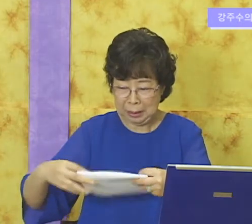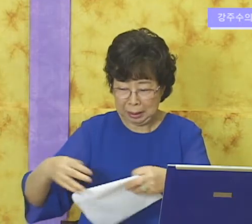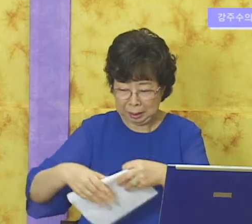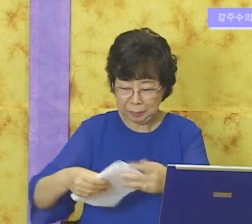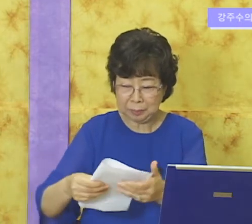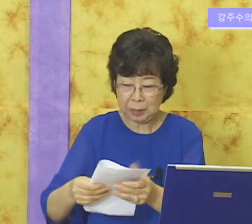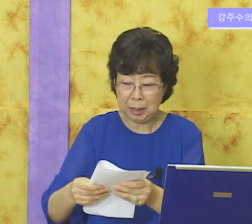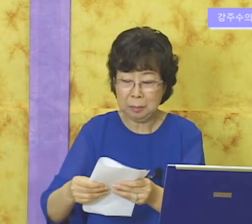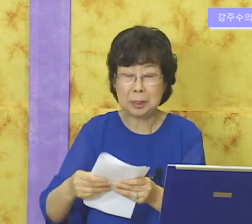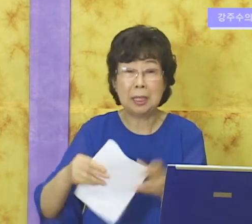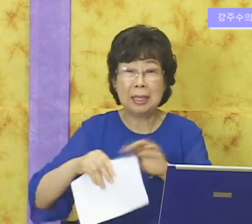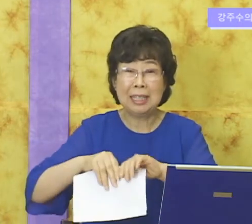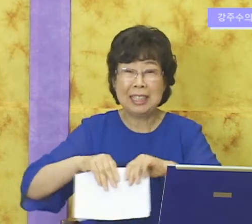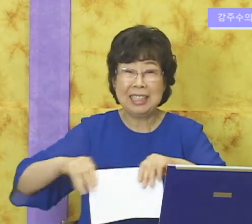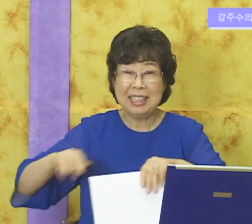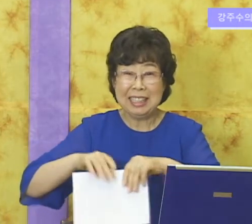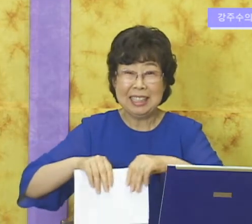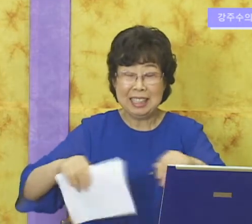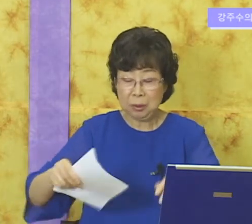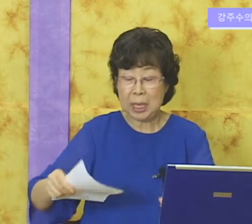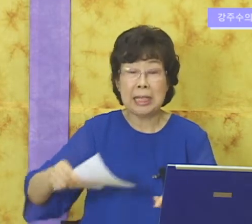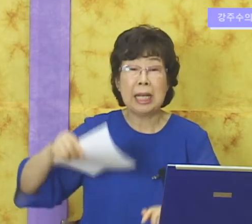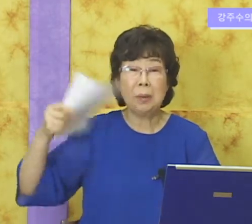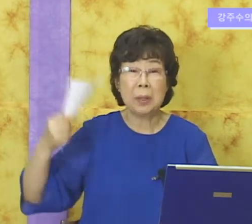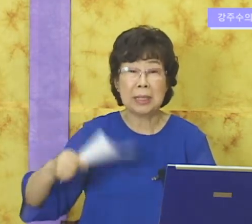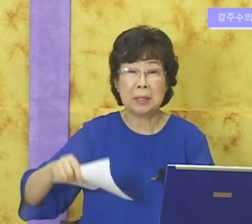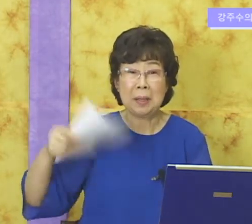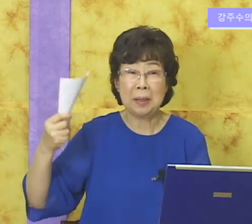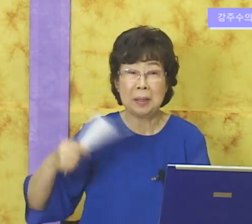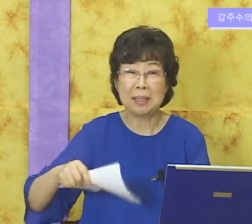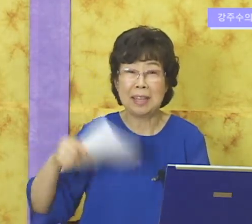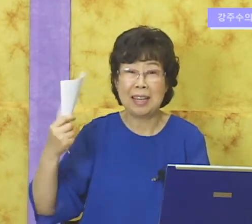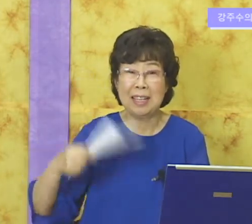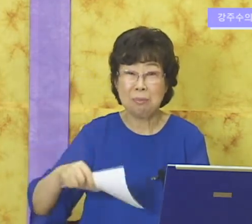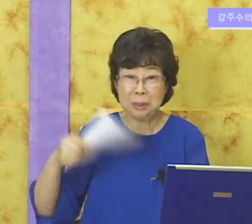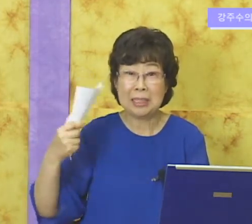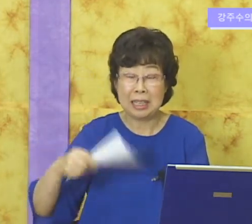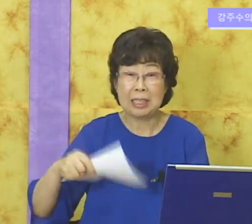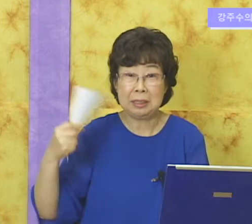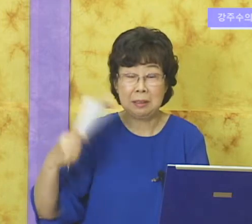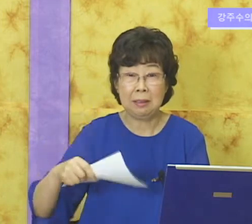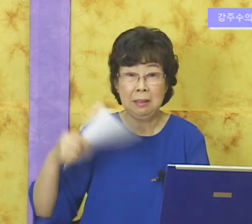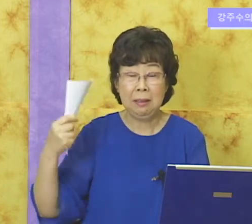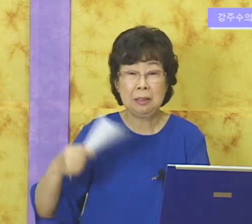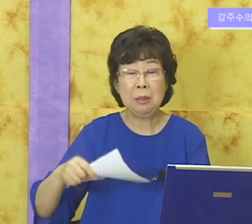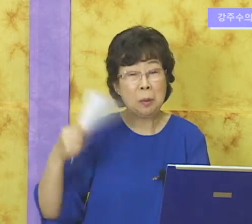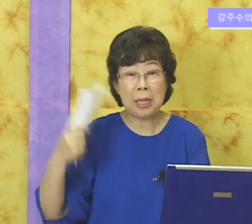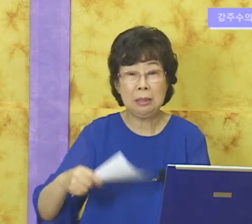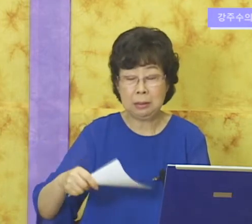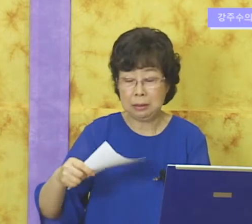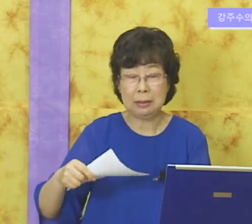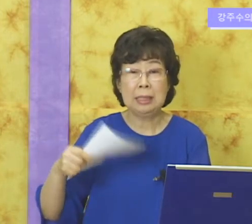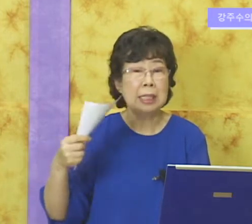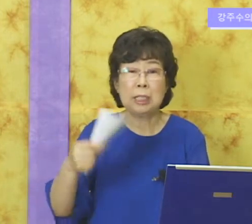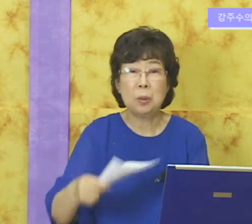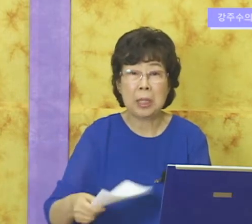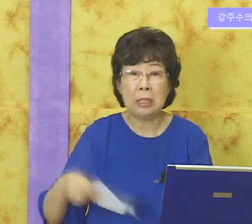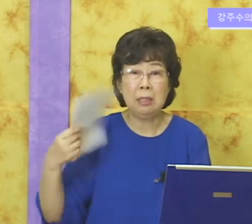더 접어서 소리 안 나도록 해서 이렇게 부채질 하죠. 근데 농아인들은 자기 소리가 안